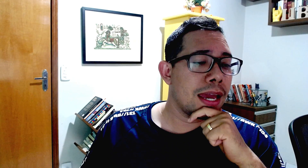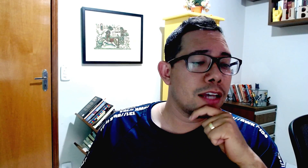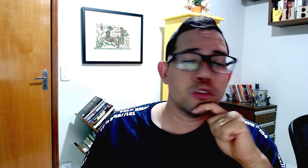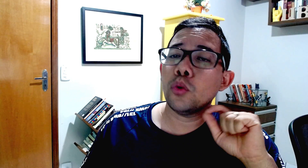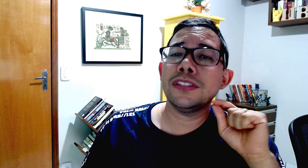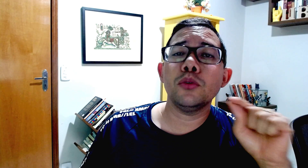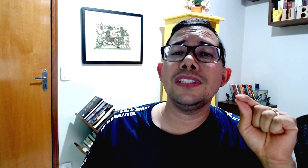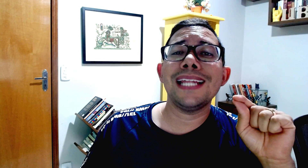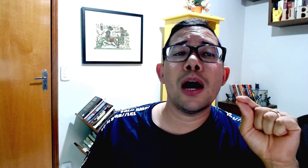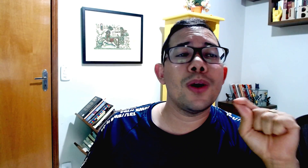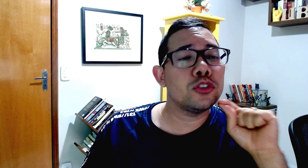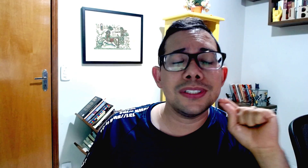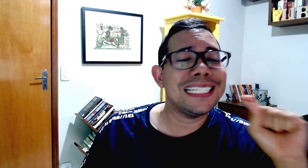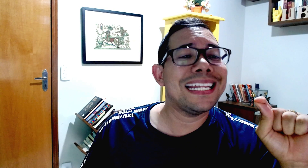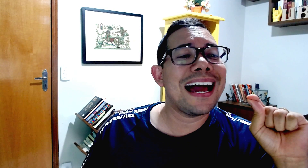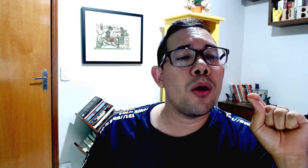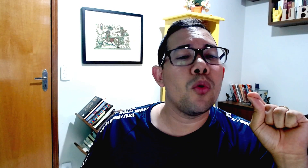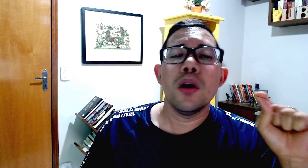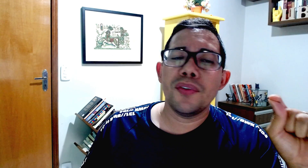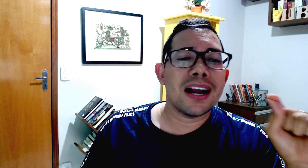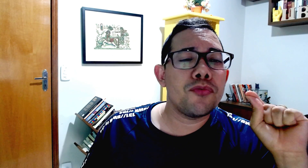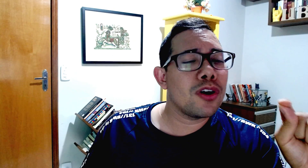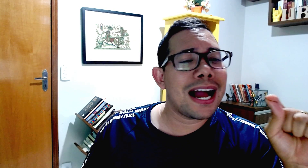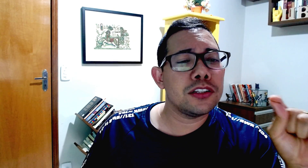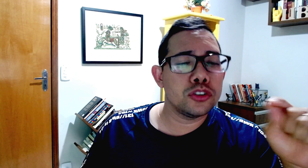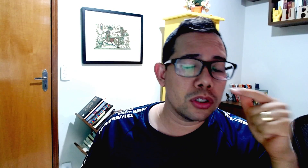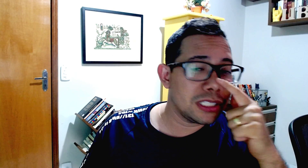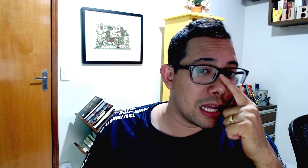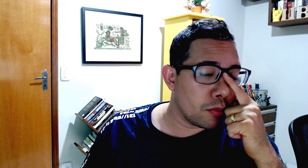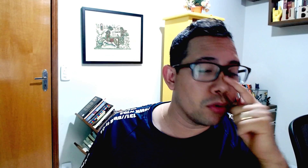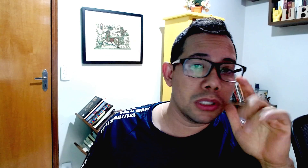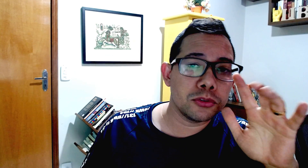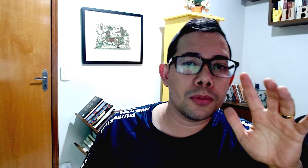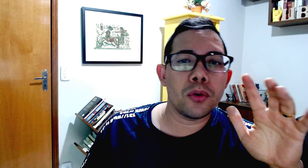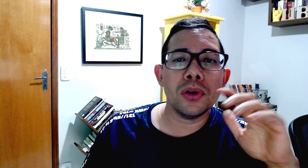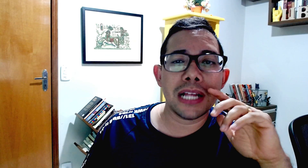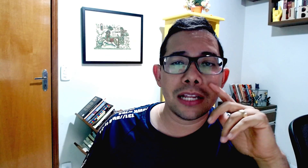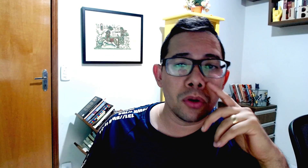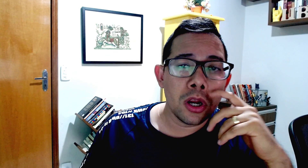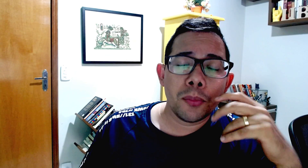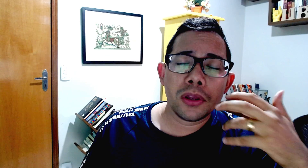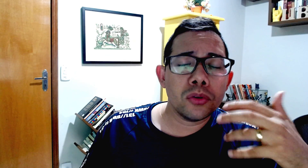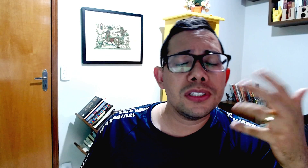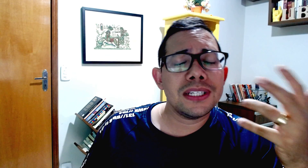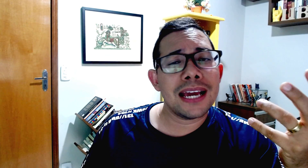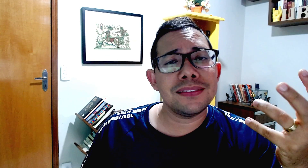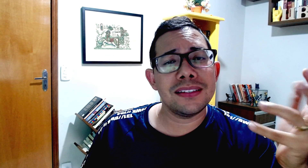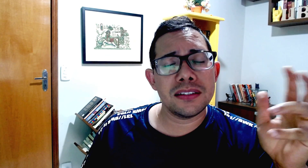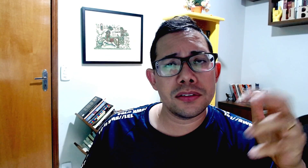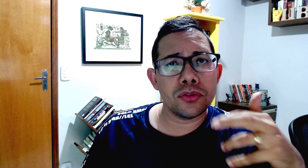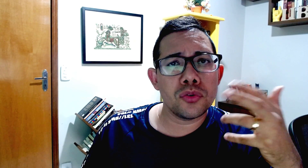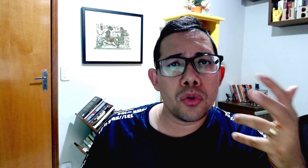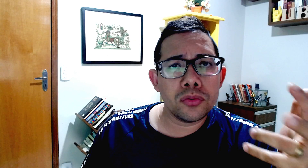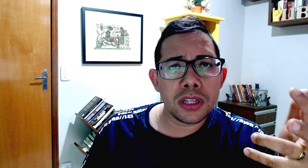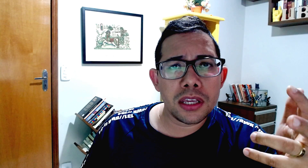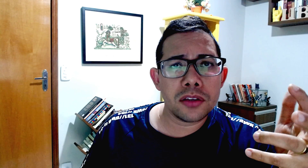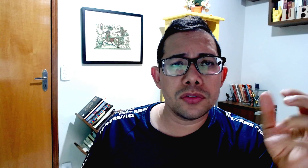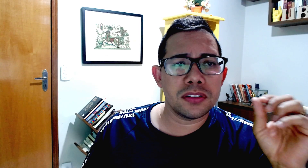só usar o sinal, é só sinal, ficar focado em só sinal. Não, temos que tomar um cuidado, porque os sinais necessitam de um contexto,